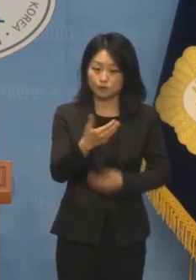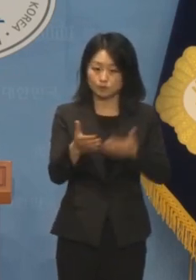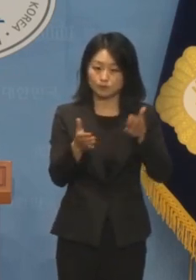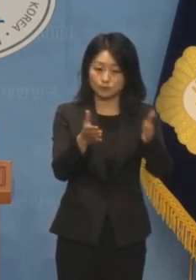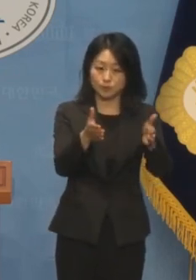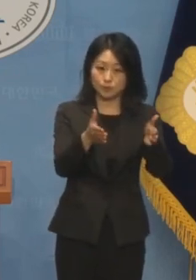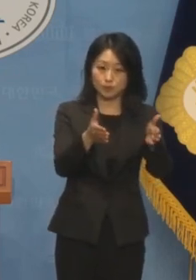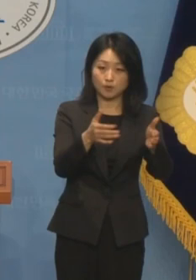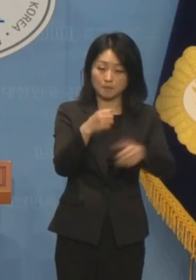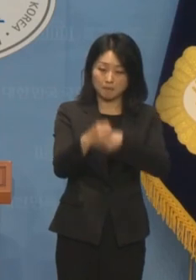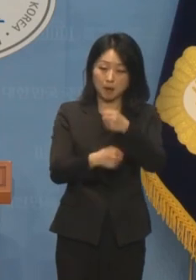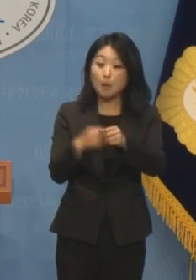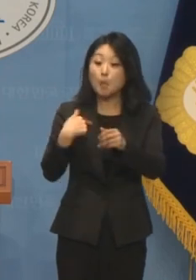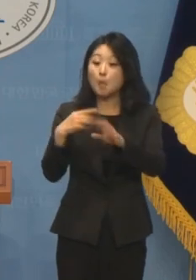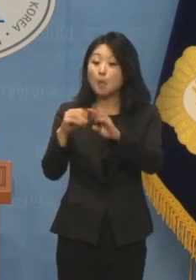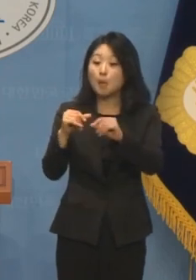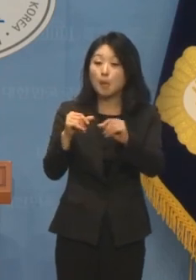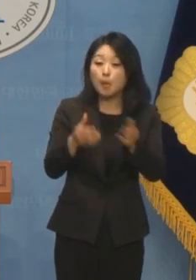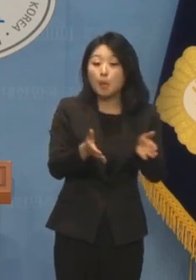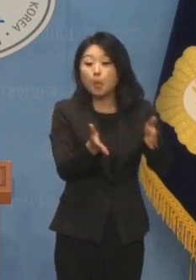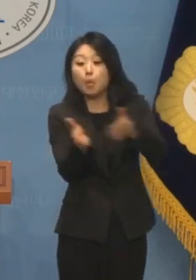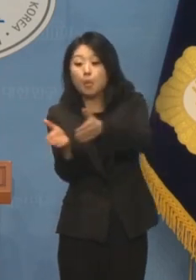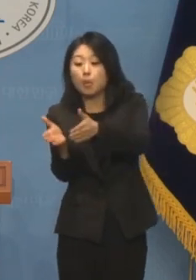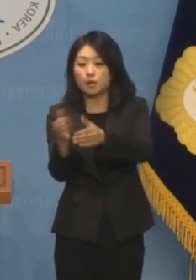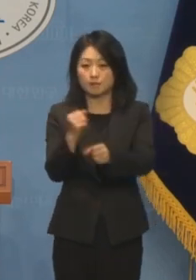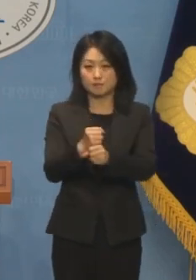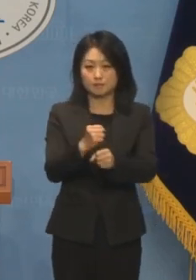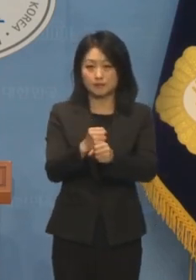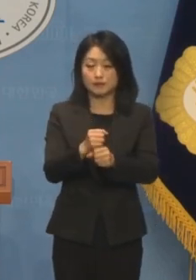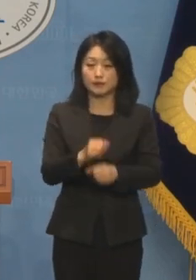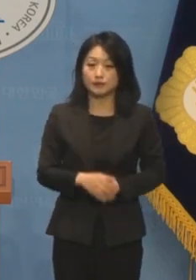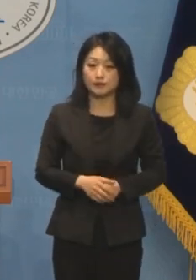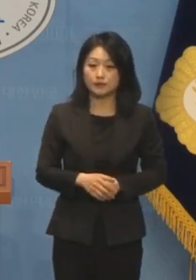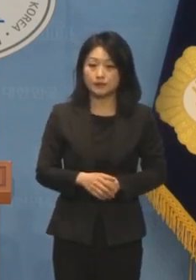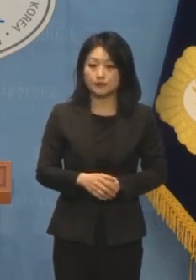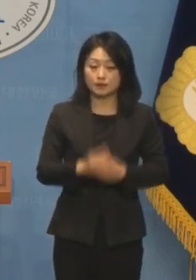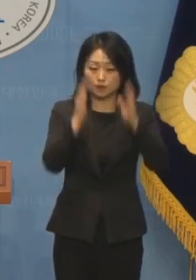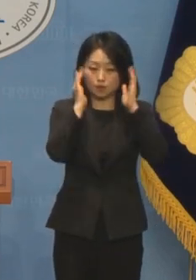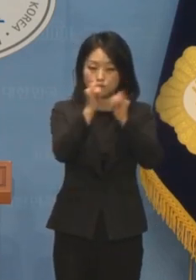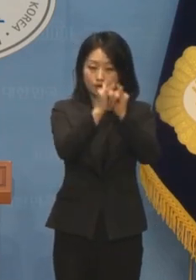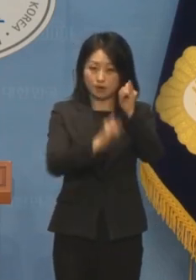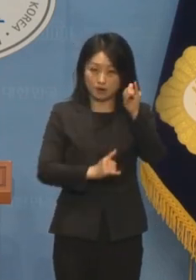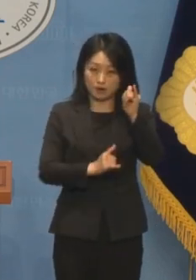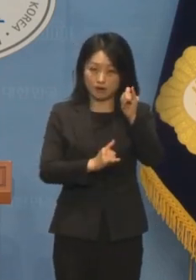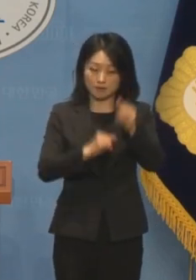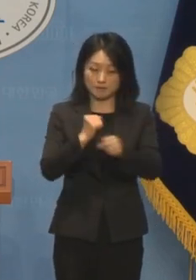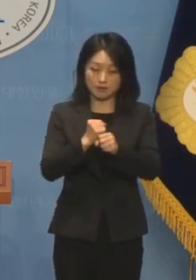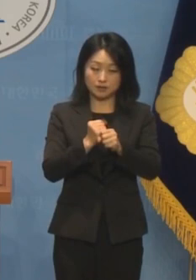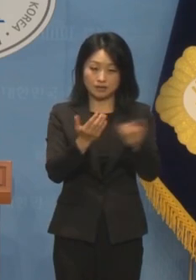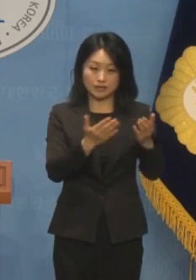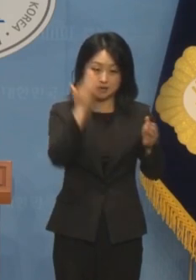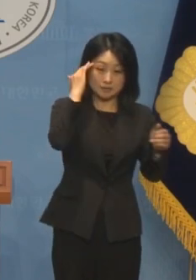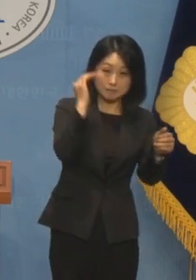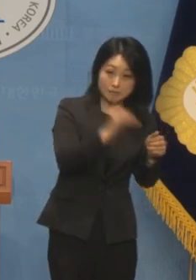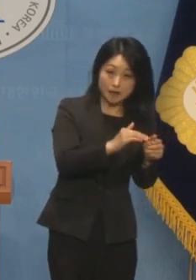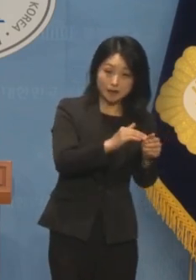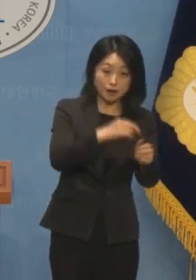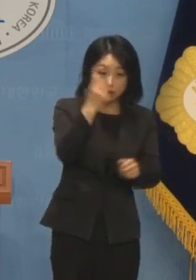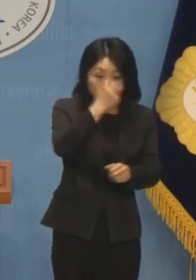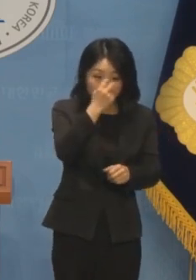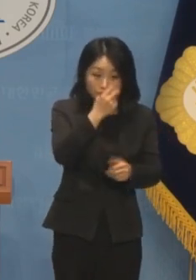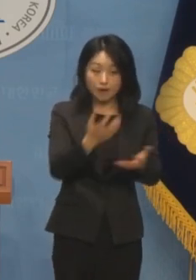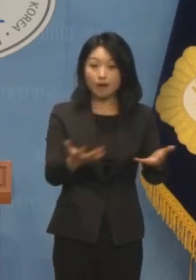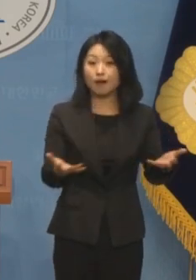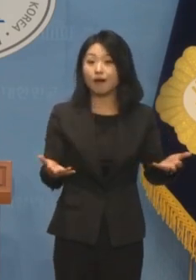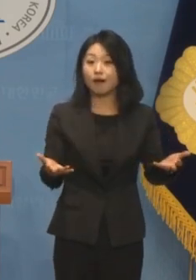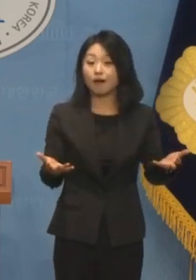고속도로를 자기네 땅 근처로 지나가게 만들어도 이력을 위조해 업무 방해를 해도 아무런 조사조차